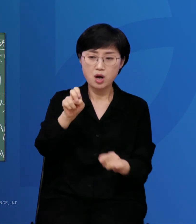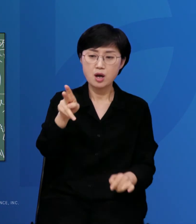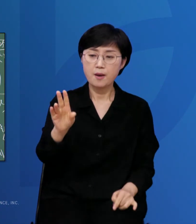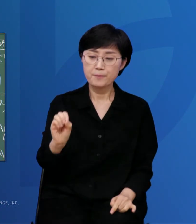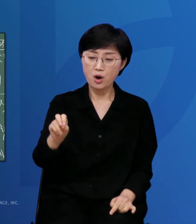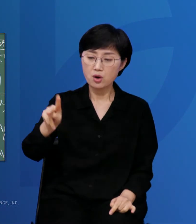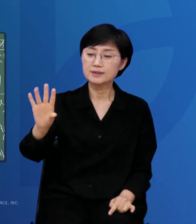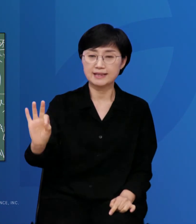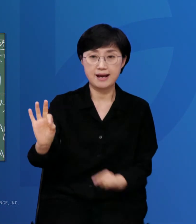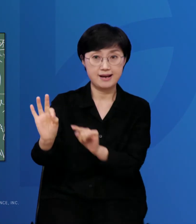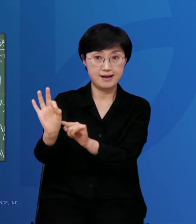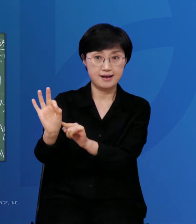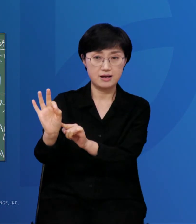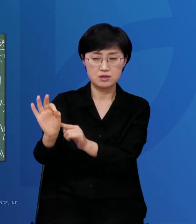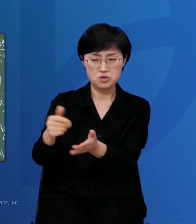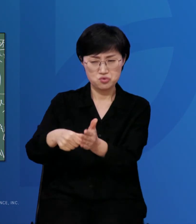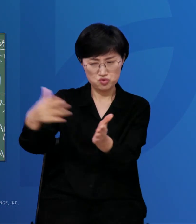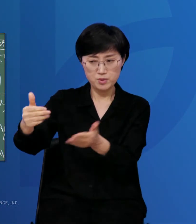거예요.